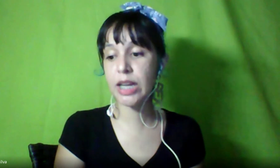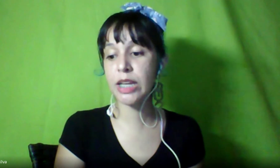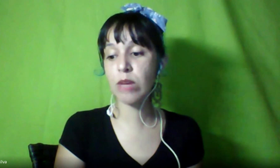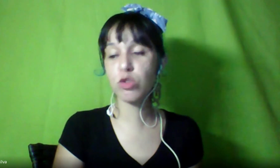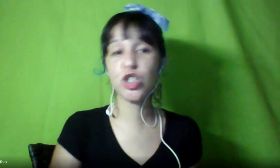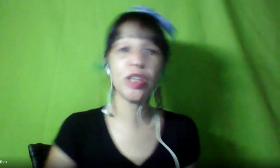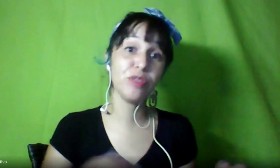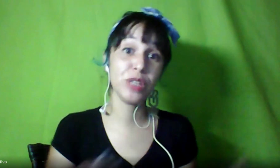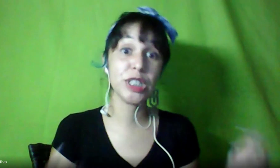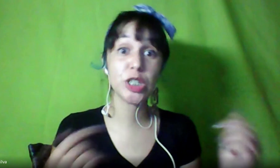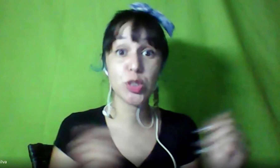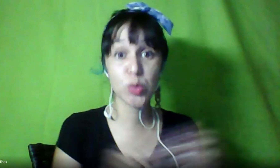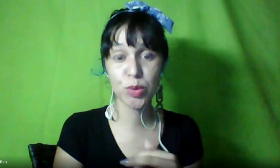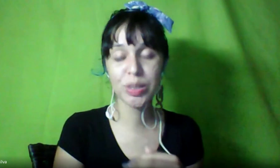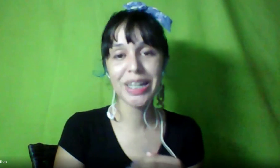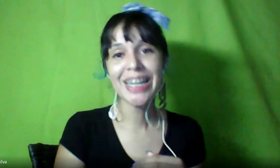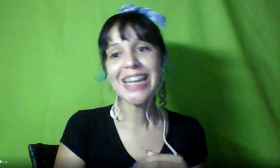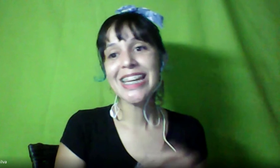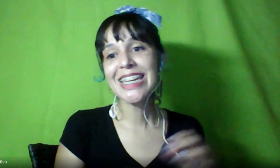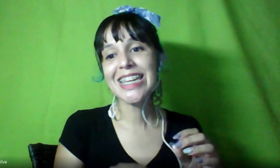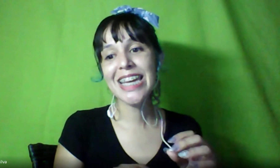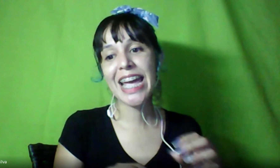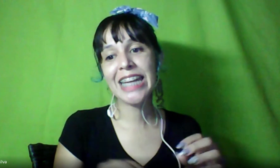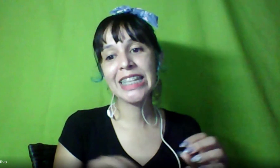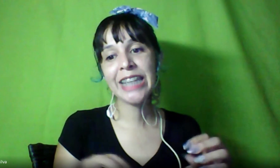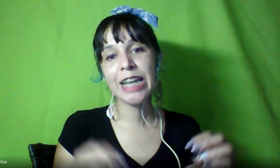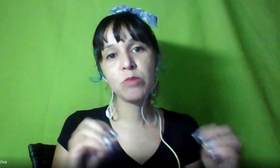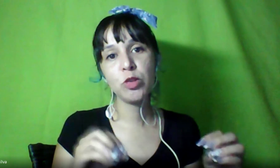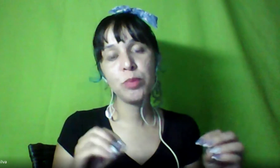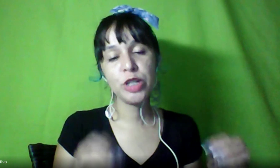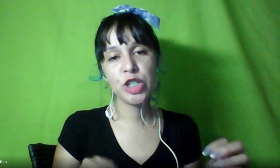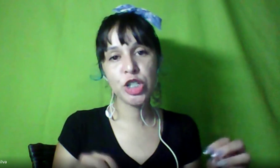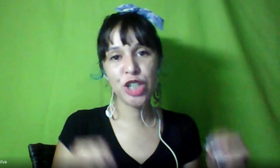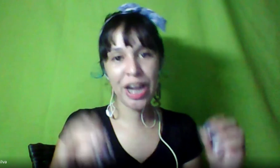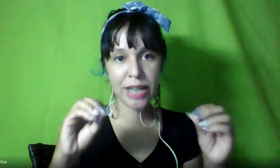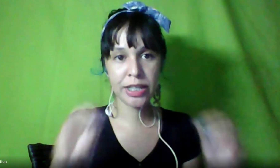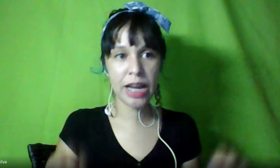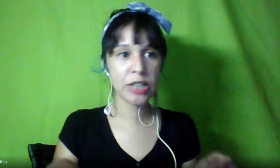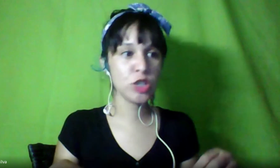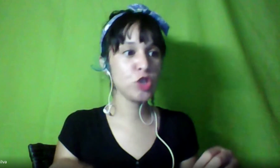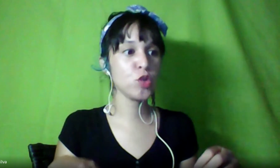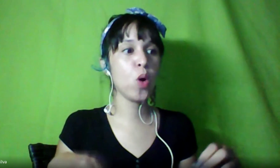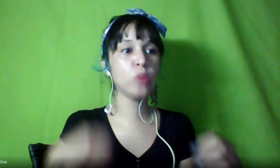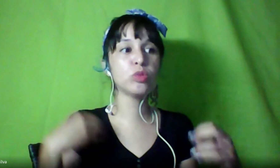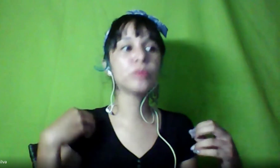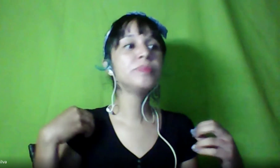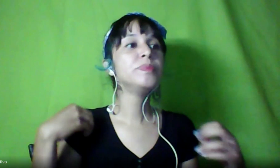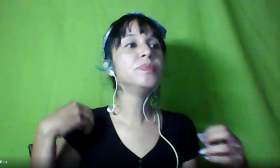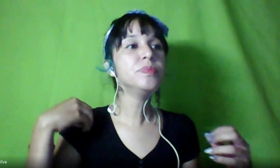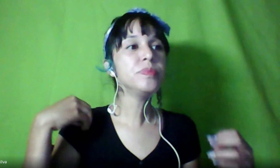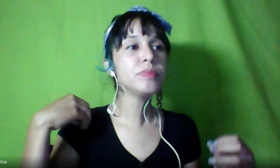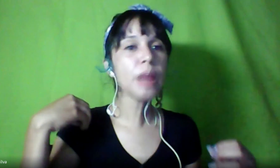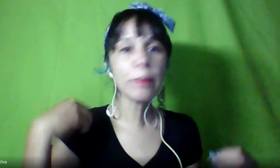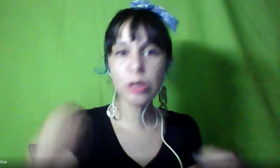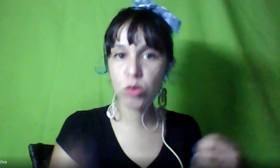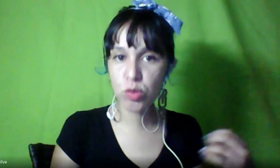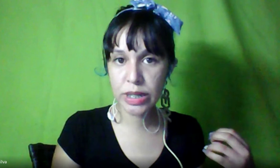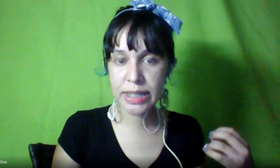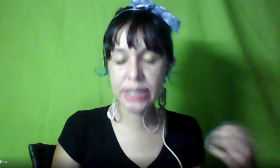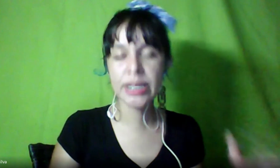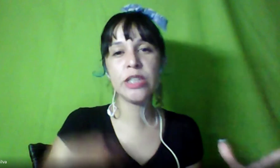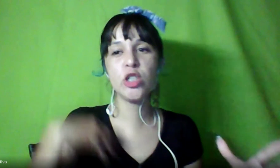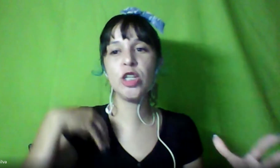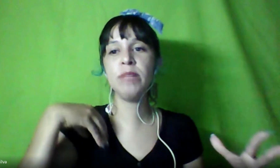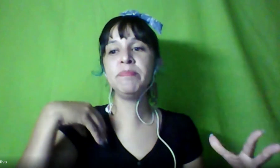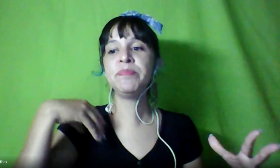que ele é um digital influencer surdo, e ele traz muito para a gente a realidade de como a pessoa surda